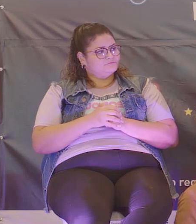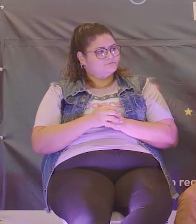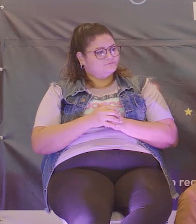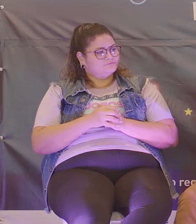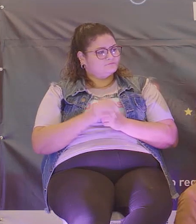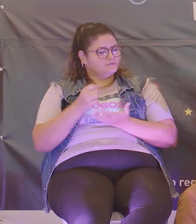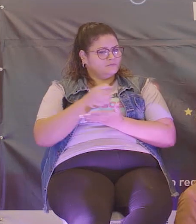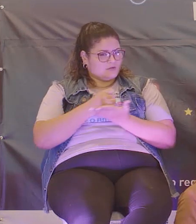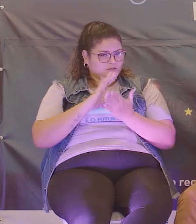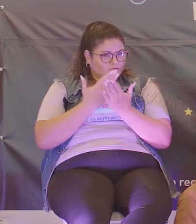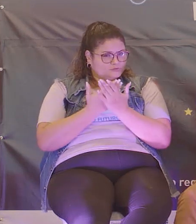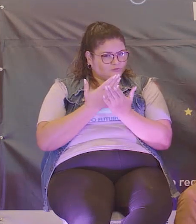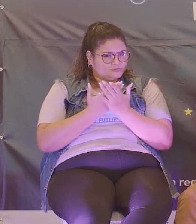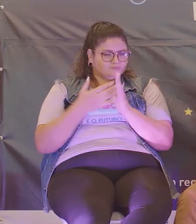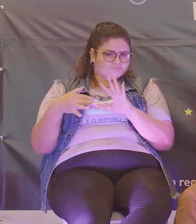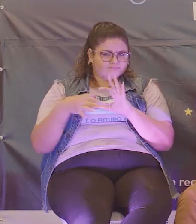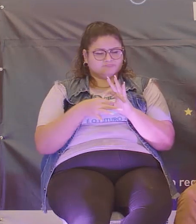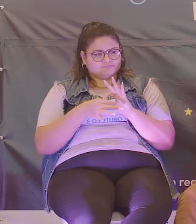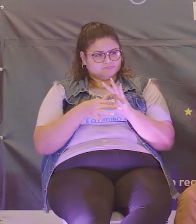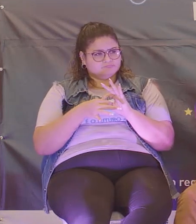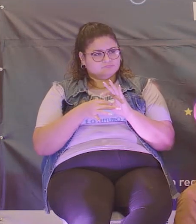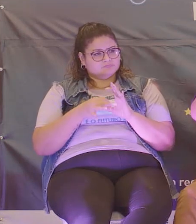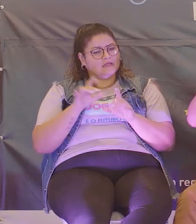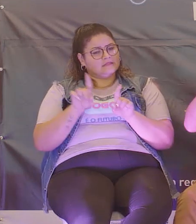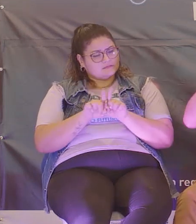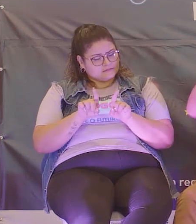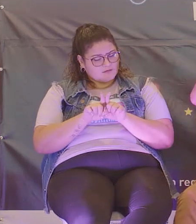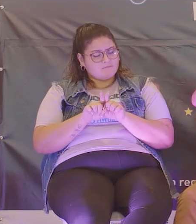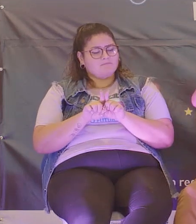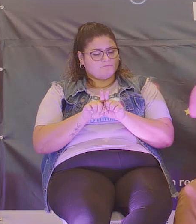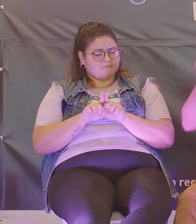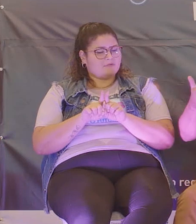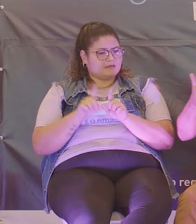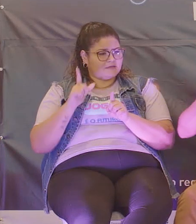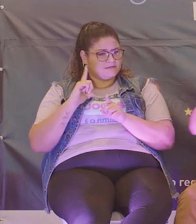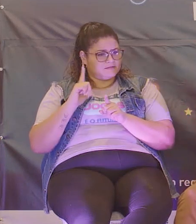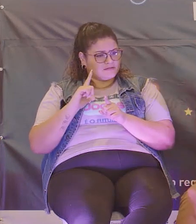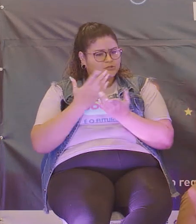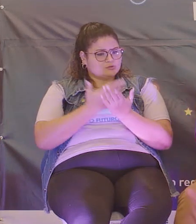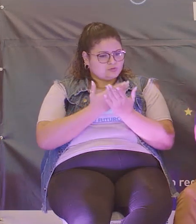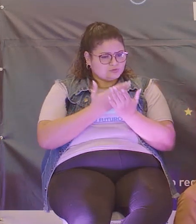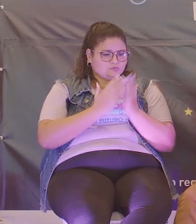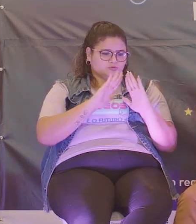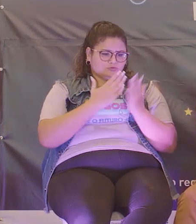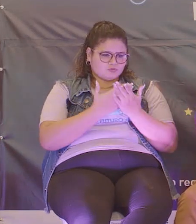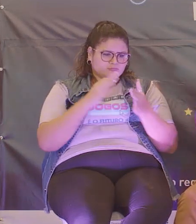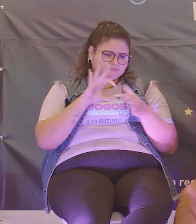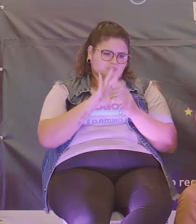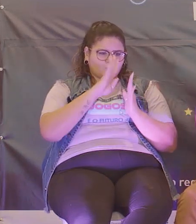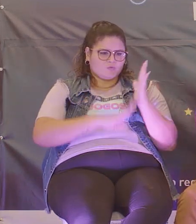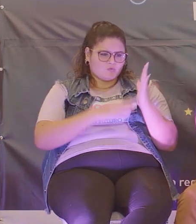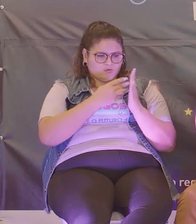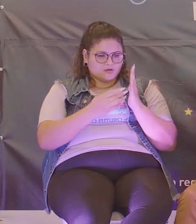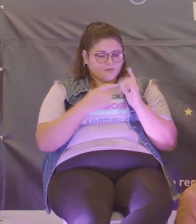de Estudo, né? Eu esqueci a sigla que é, mas tem uma base de estudos que fala o que tem que ser estudado nas escolas para poder ter o